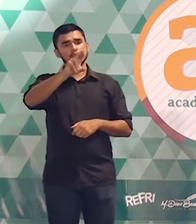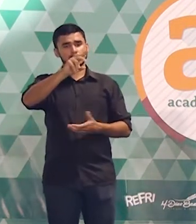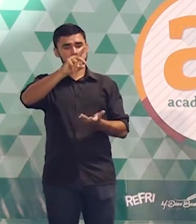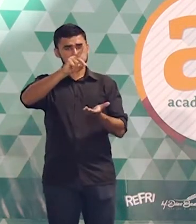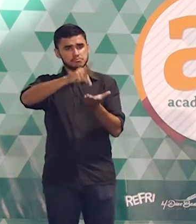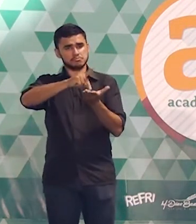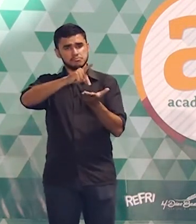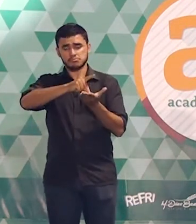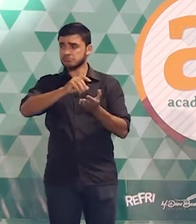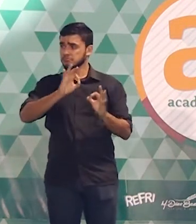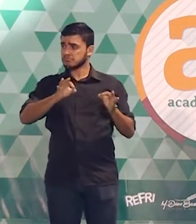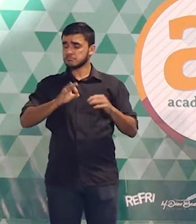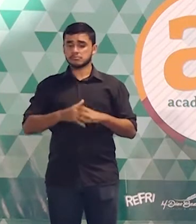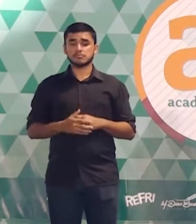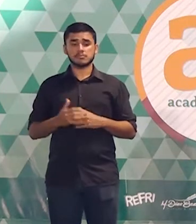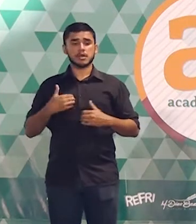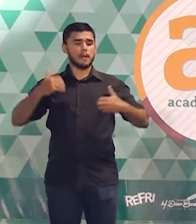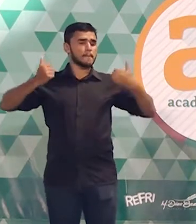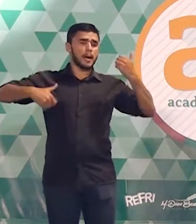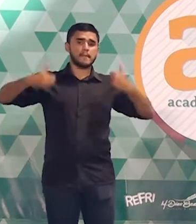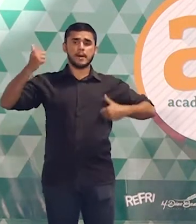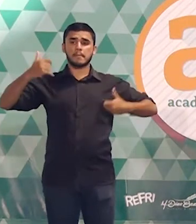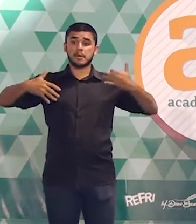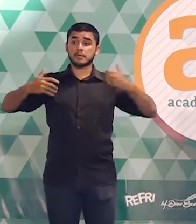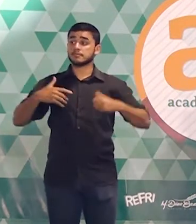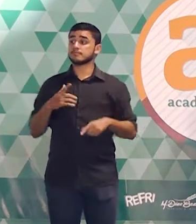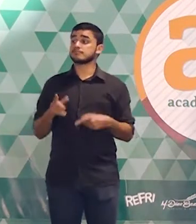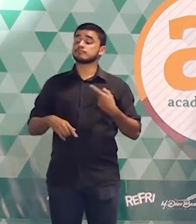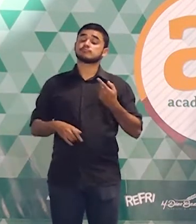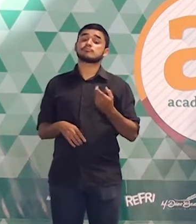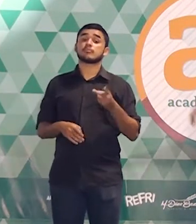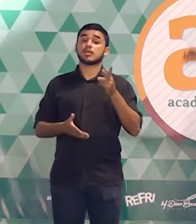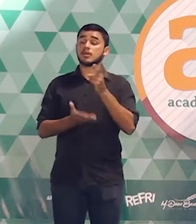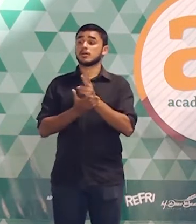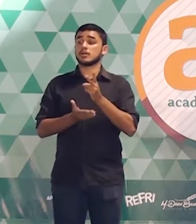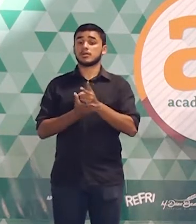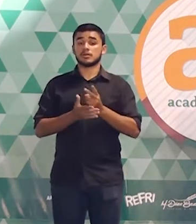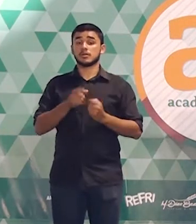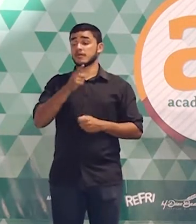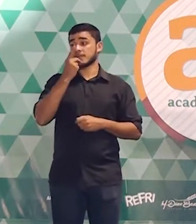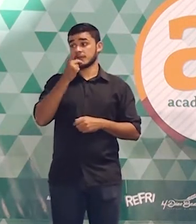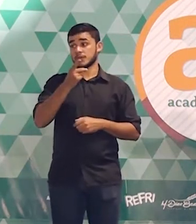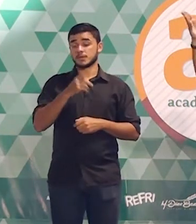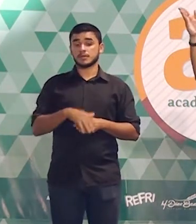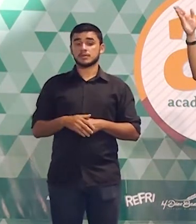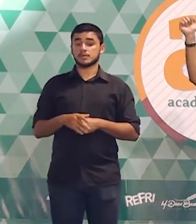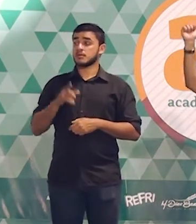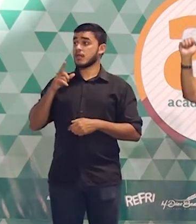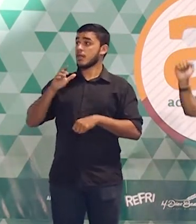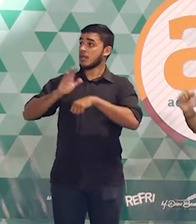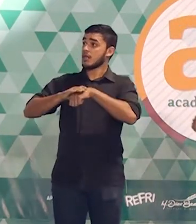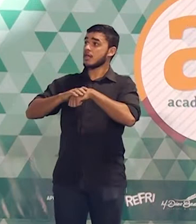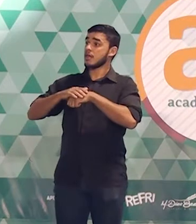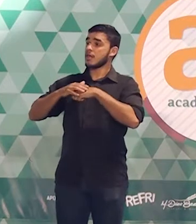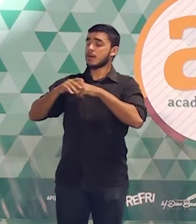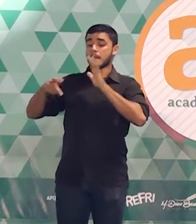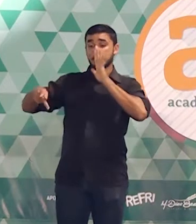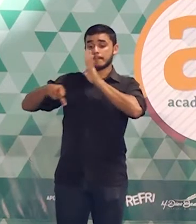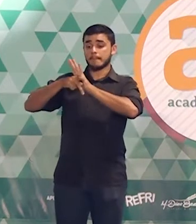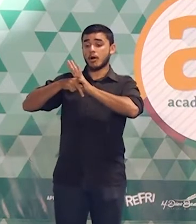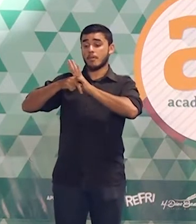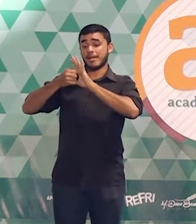é show. Aí continuei falando, só que ele terminou a história dizendo, isto é coisa de